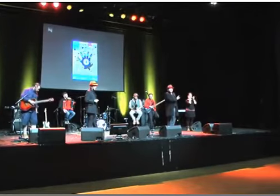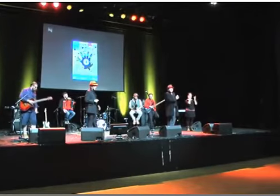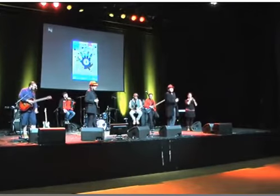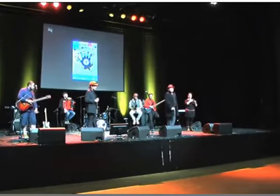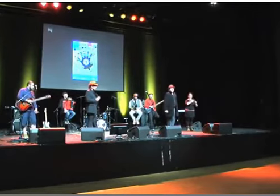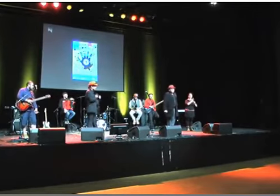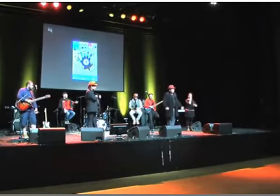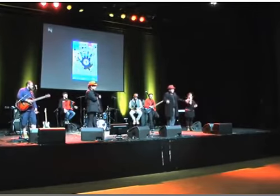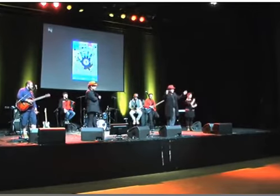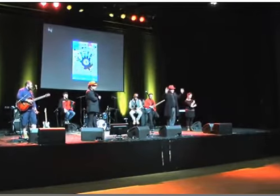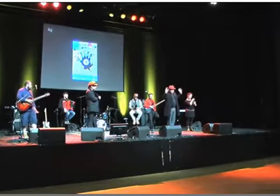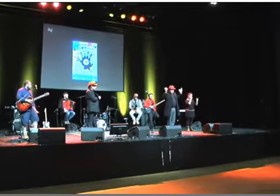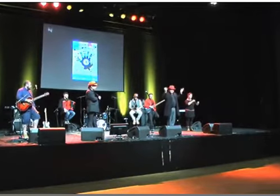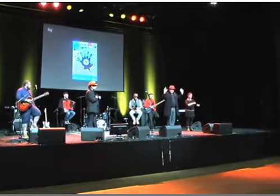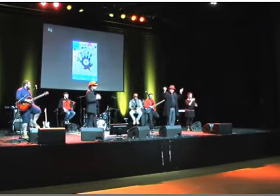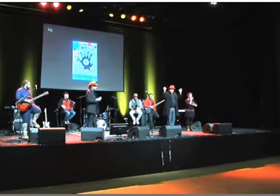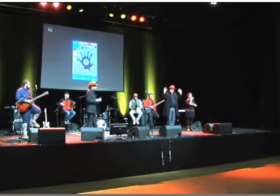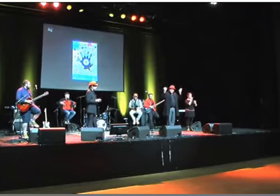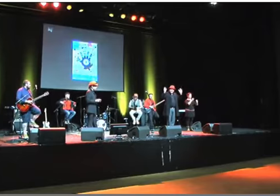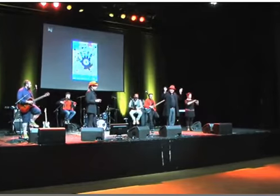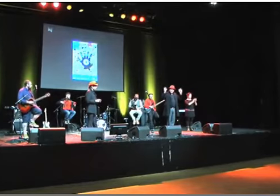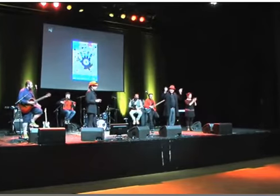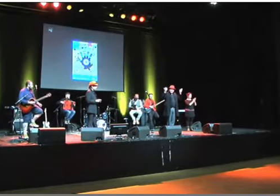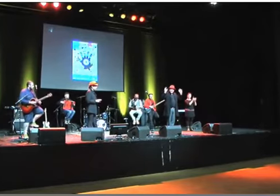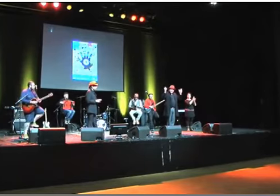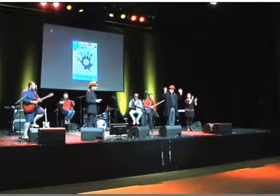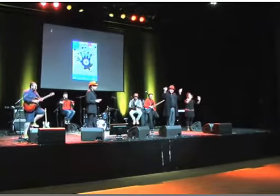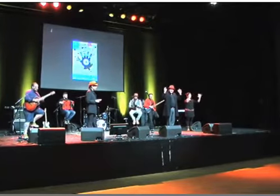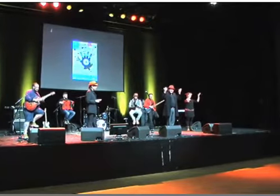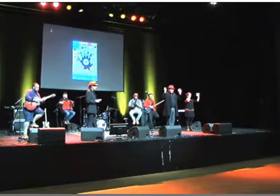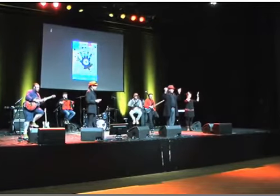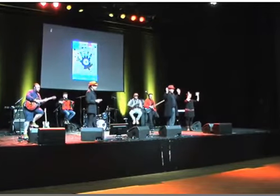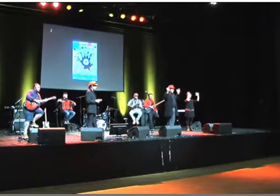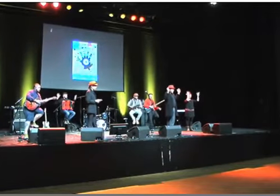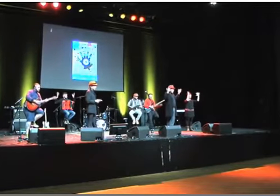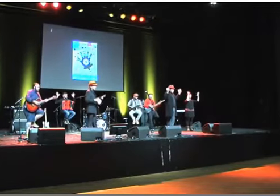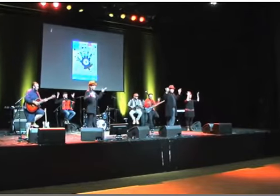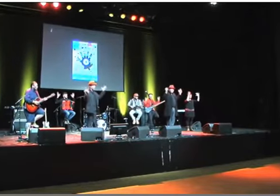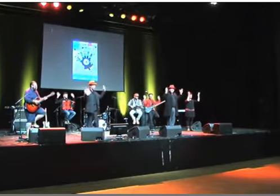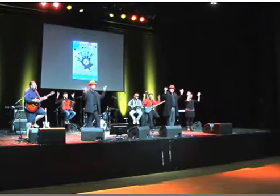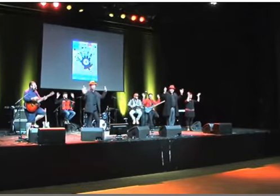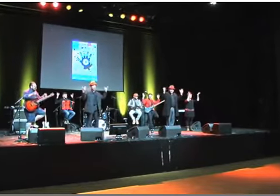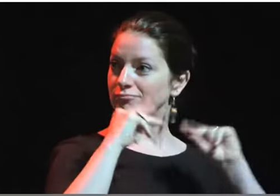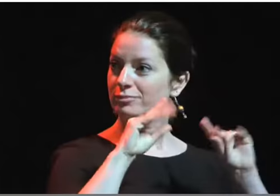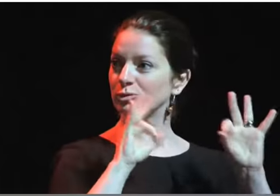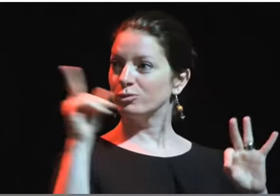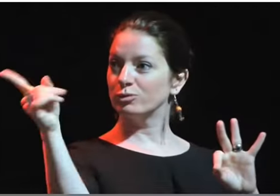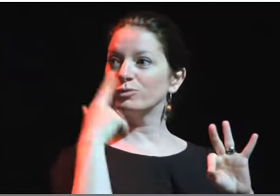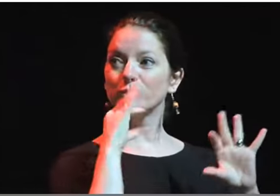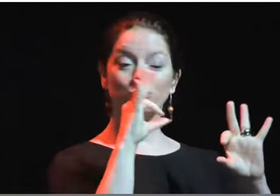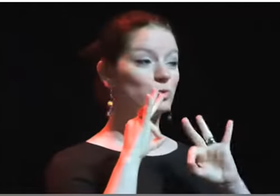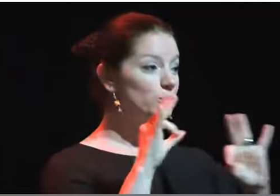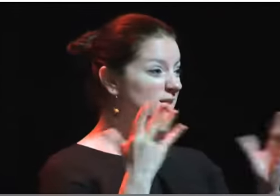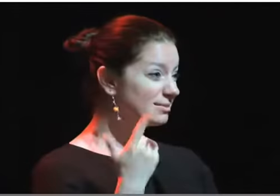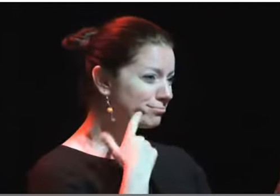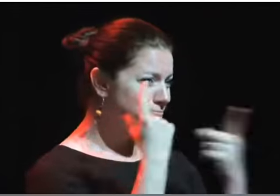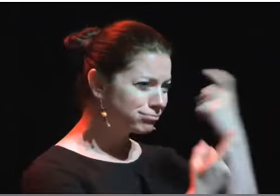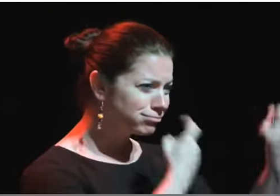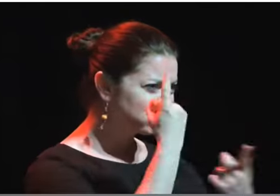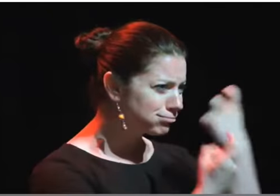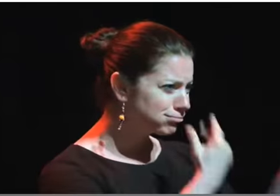accessible le spectacle vivant au public malentendant, un projet qui courait depuis un bon moment dans les couloirs de l'Éden, la salle de spectacle de